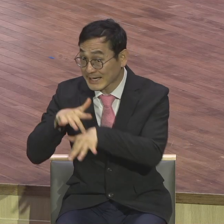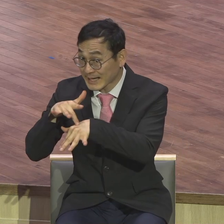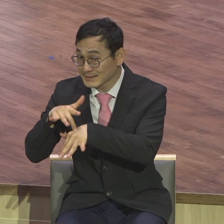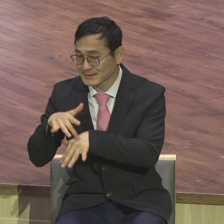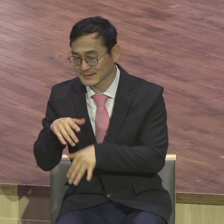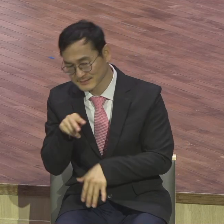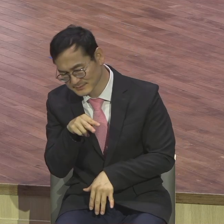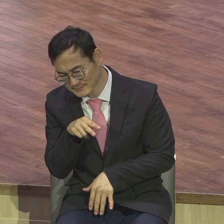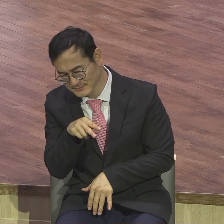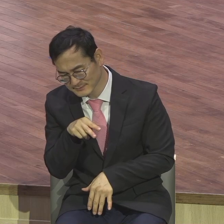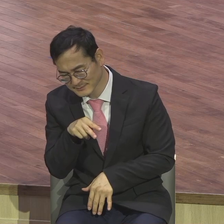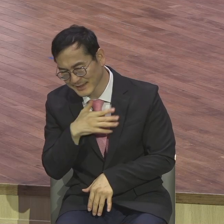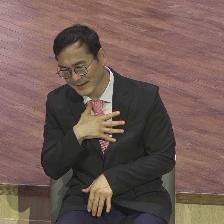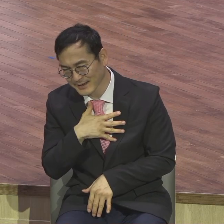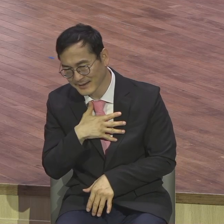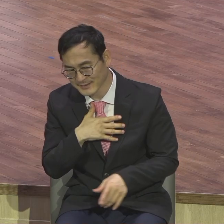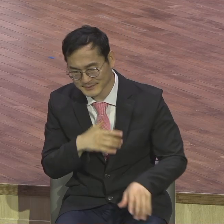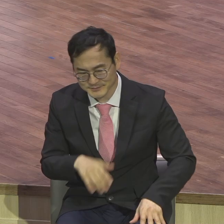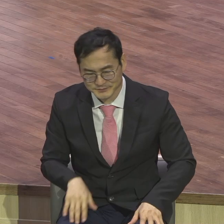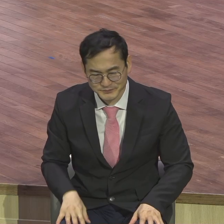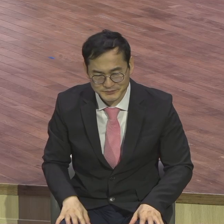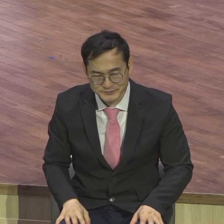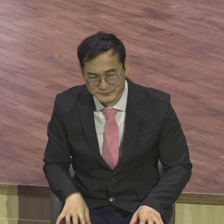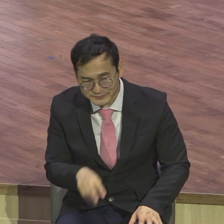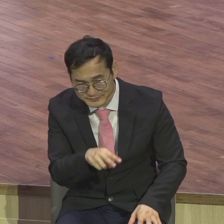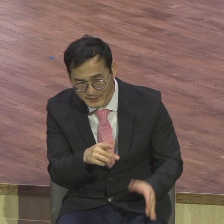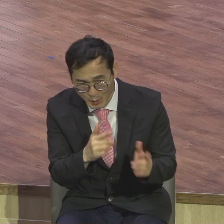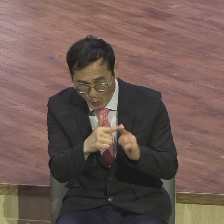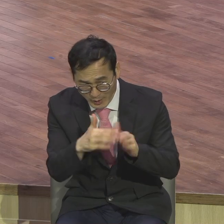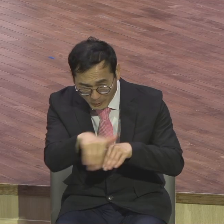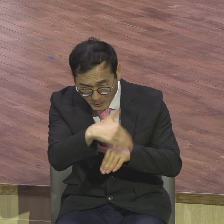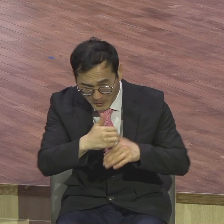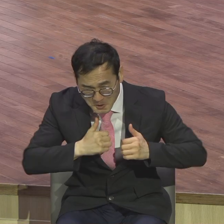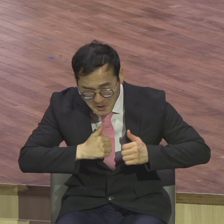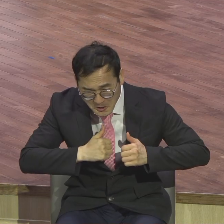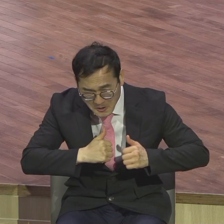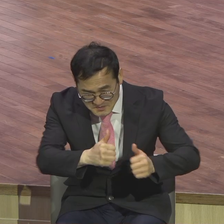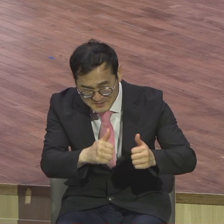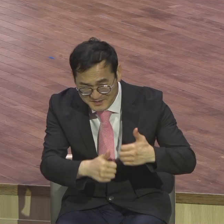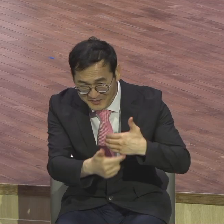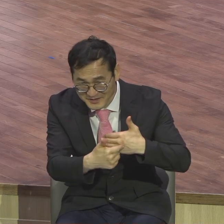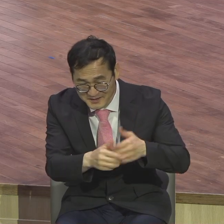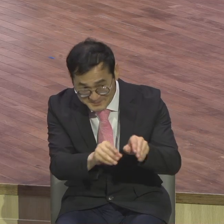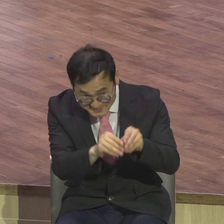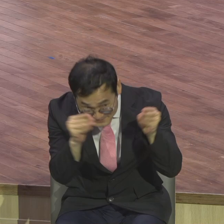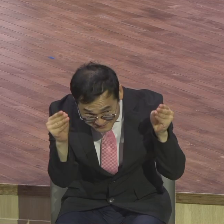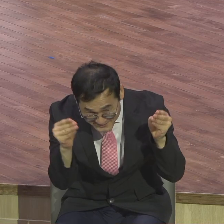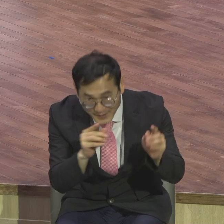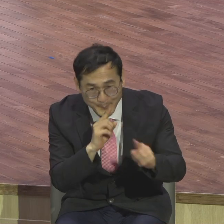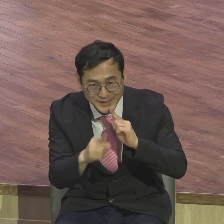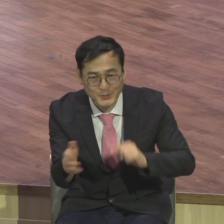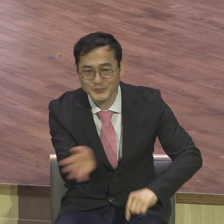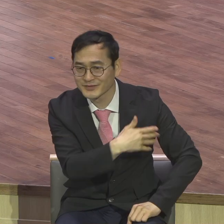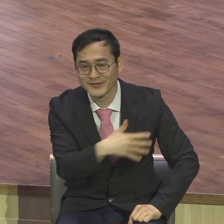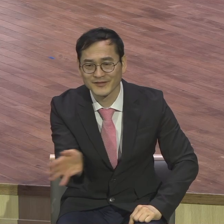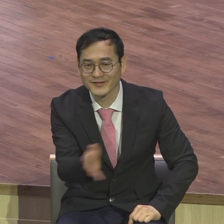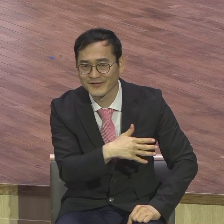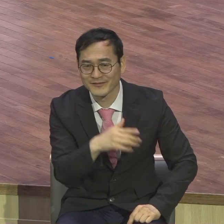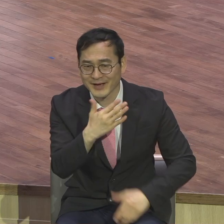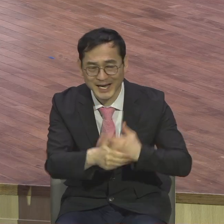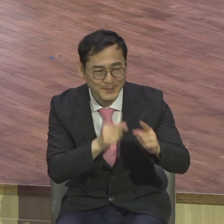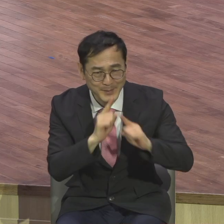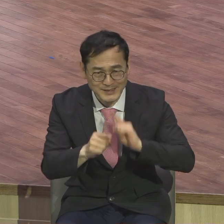수십 년 다님도 까디지본 말씀을 몰라. 말씀이 없어. 빈 껍데기야. 상상